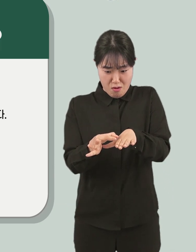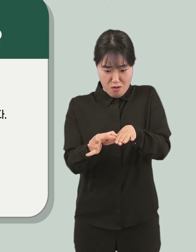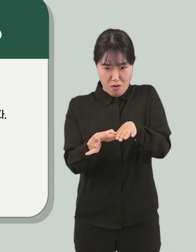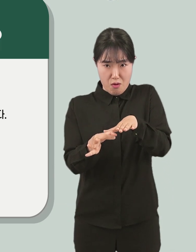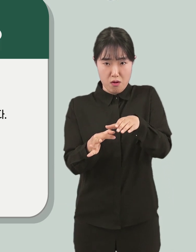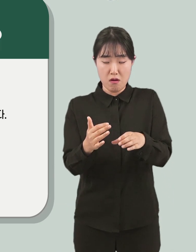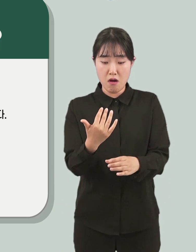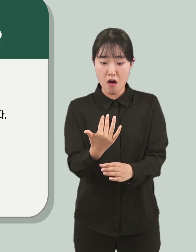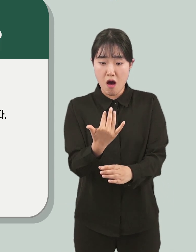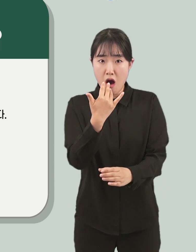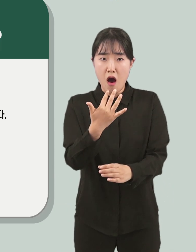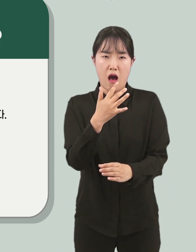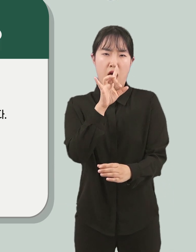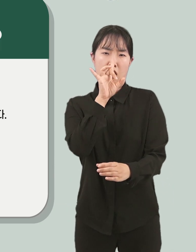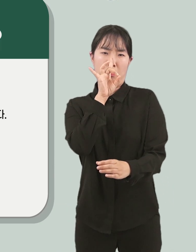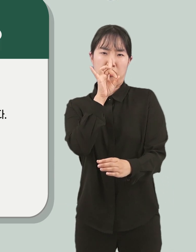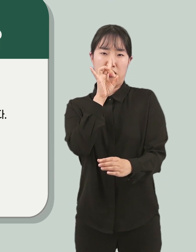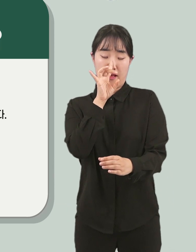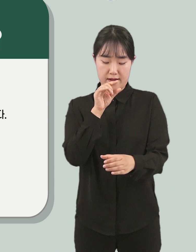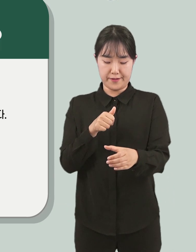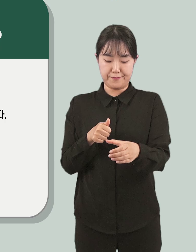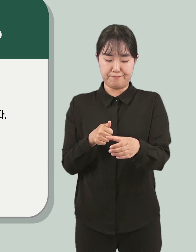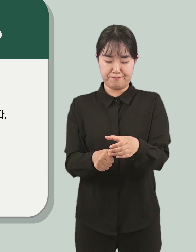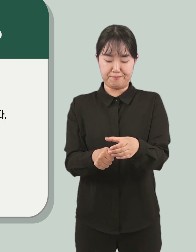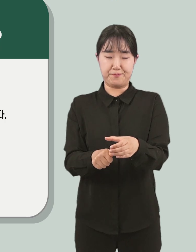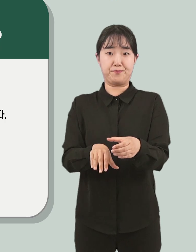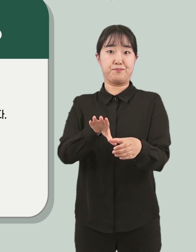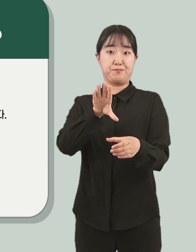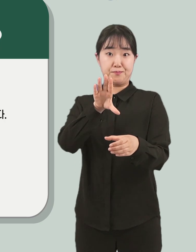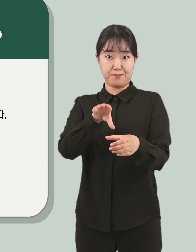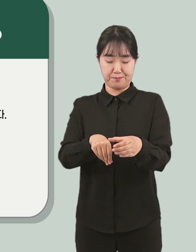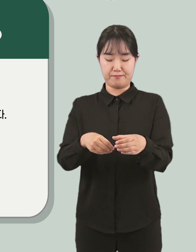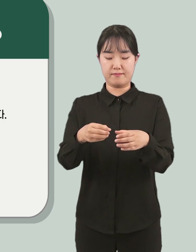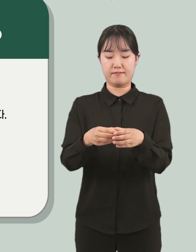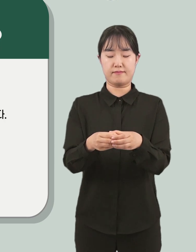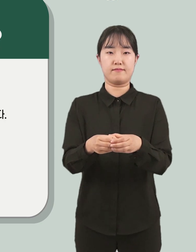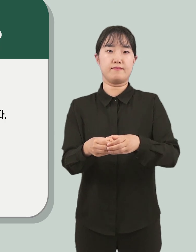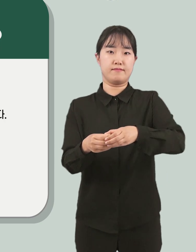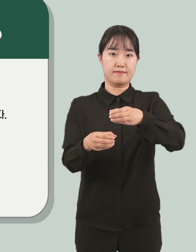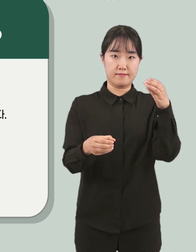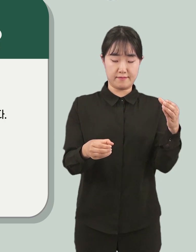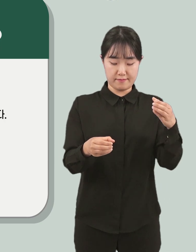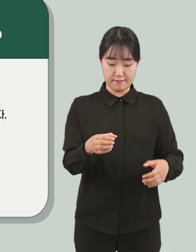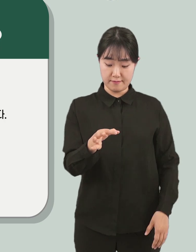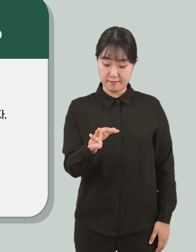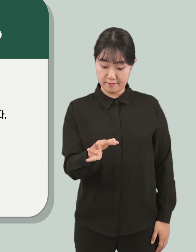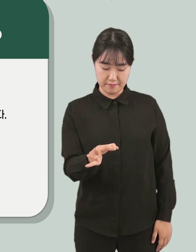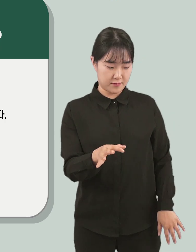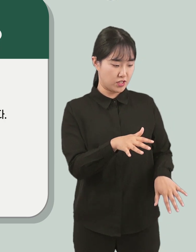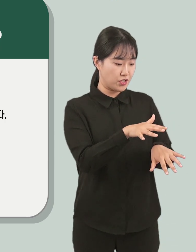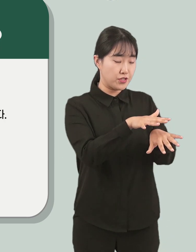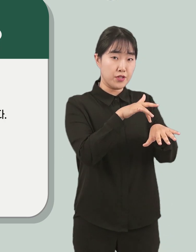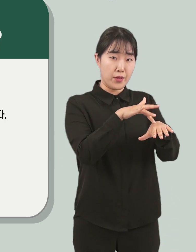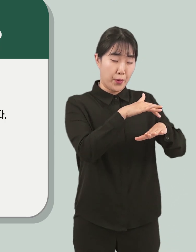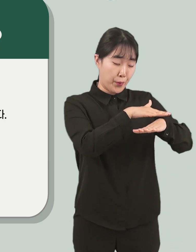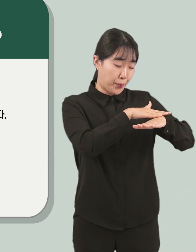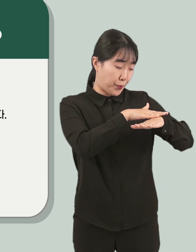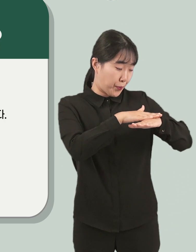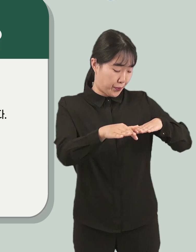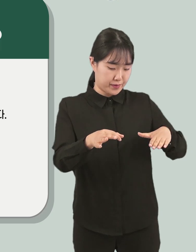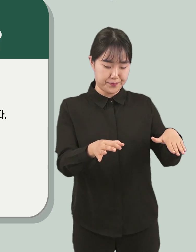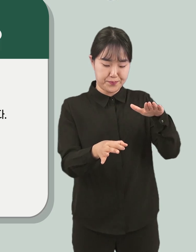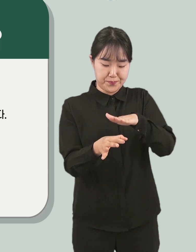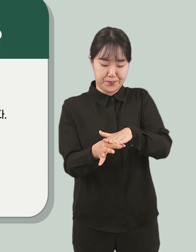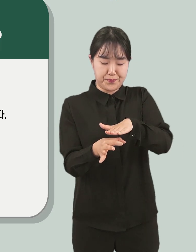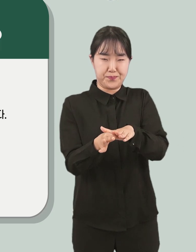내쉽니다. 내시에 약물이 지나치게 고이면 분무가 멈출 수 있습니다. 이때에는 전원을 끄고 마스크